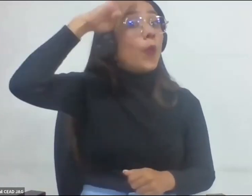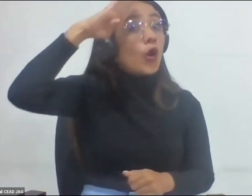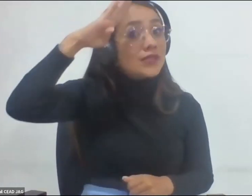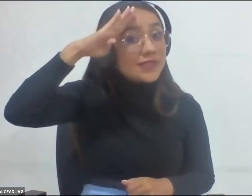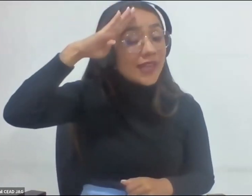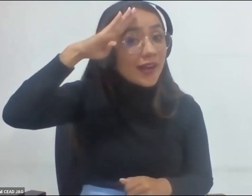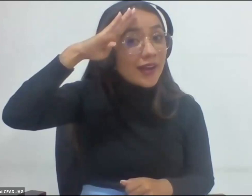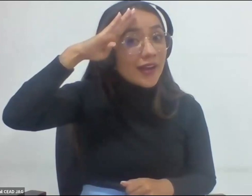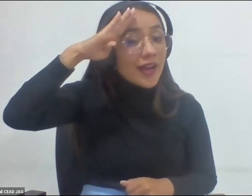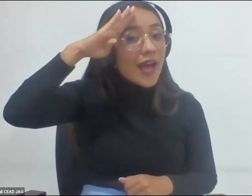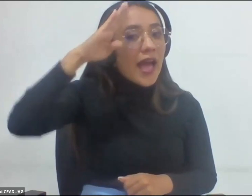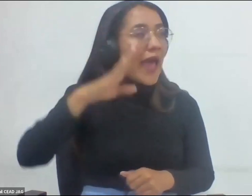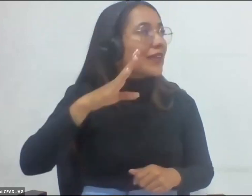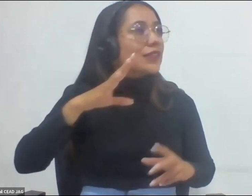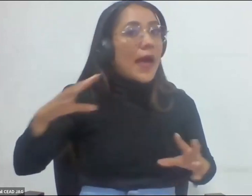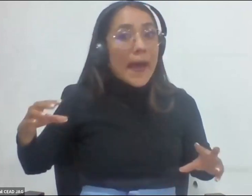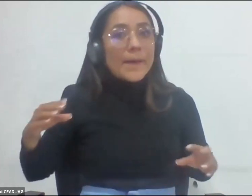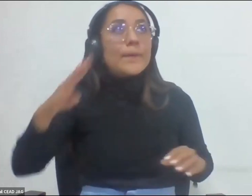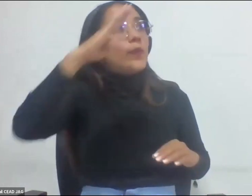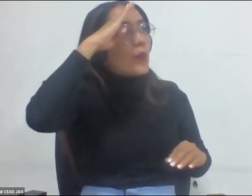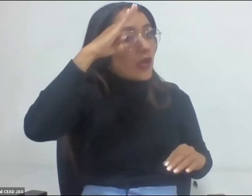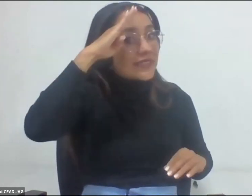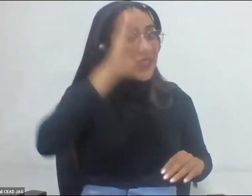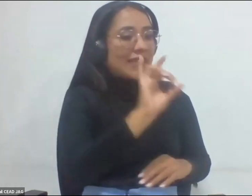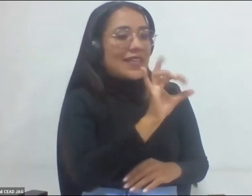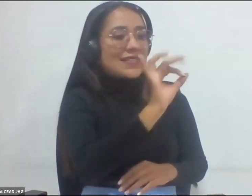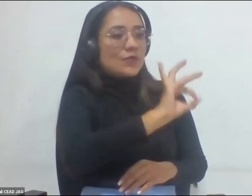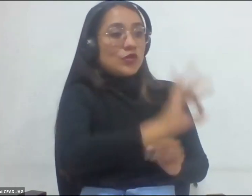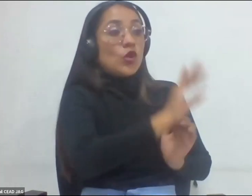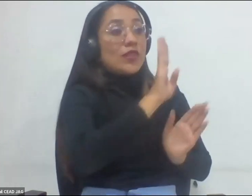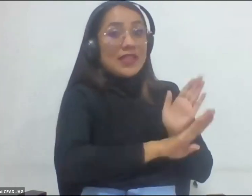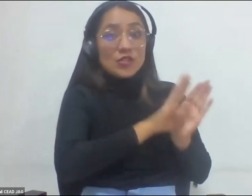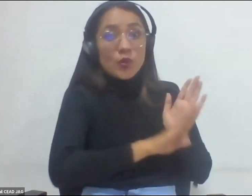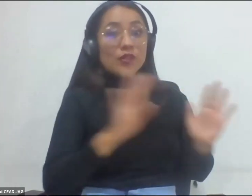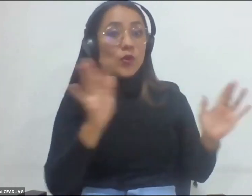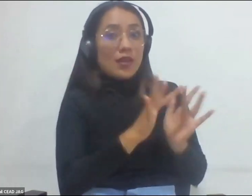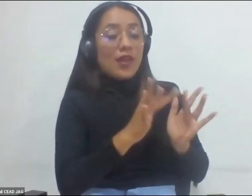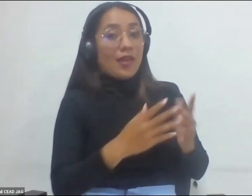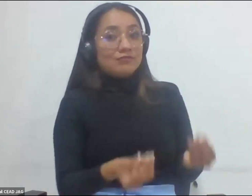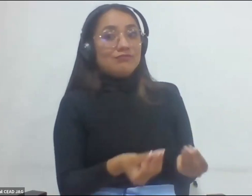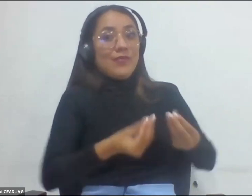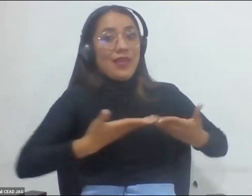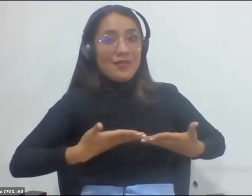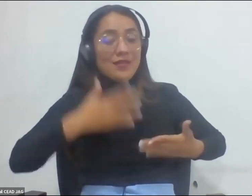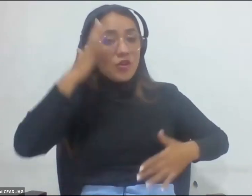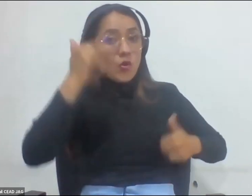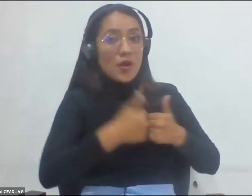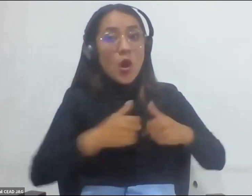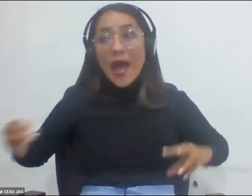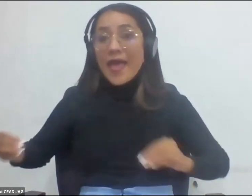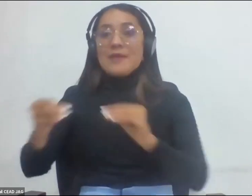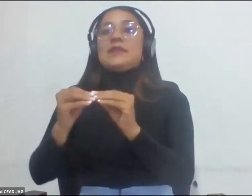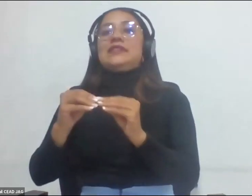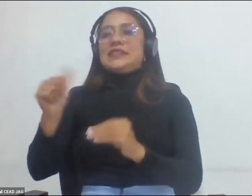no podría sumar el 15% de descuento del beneficio o de beneficio del convenio más el 10%